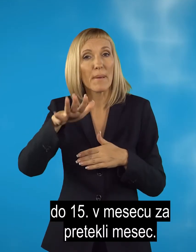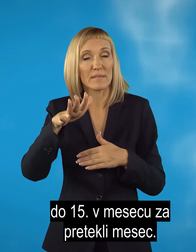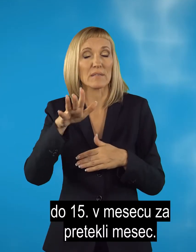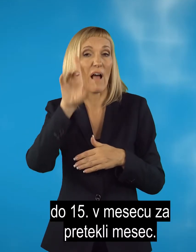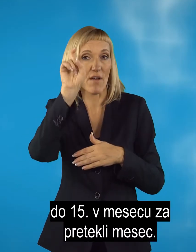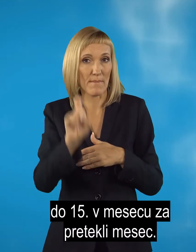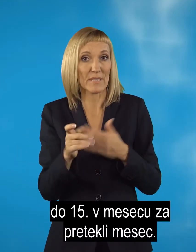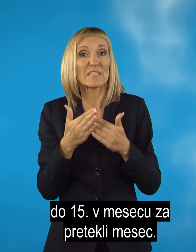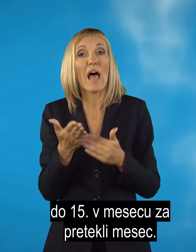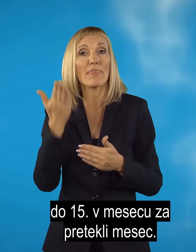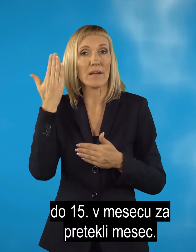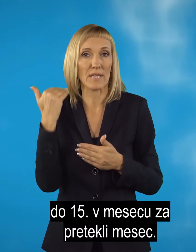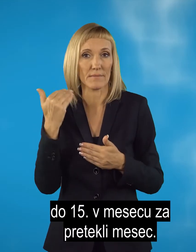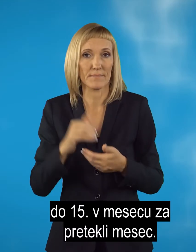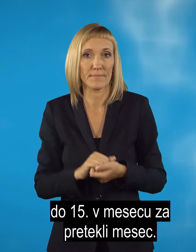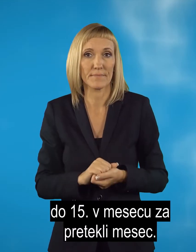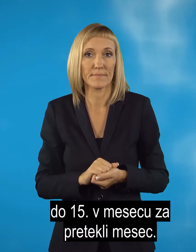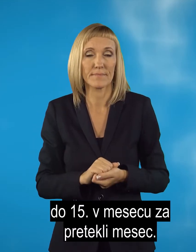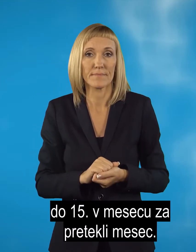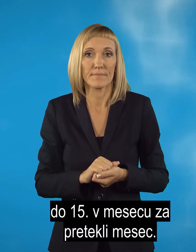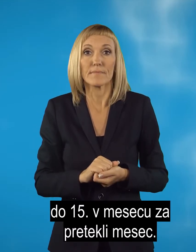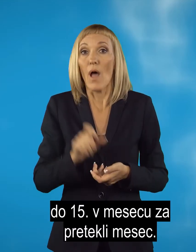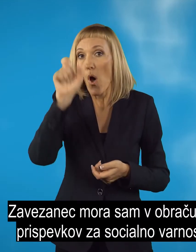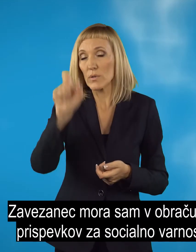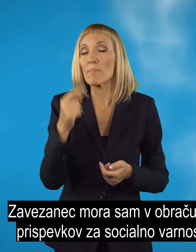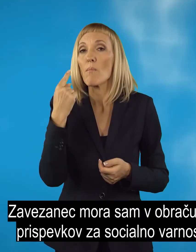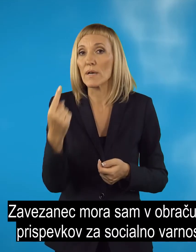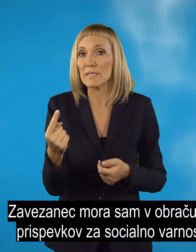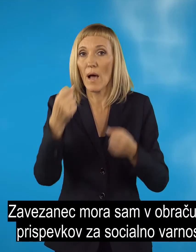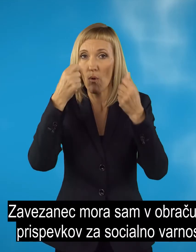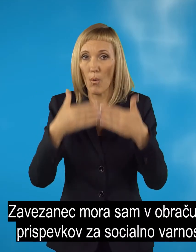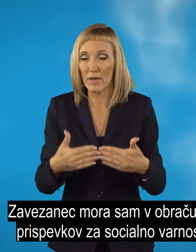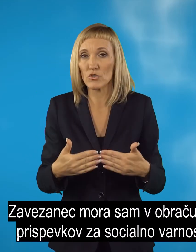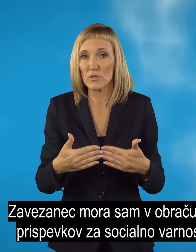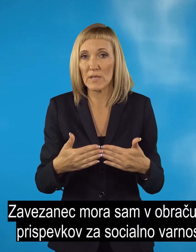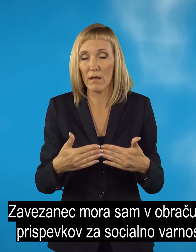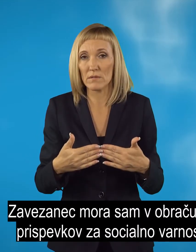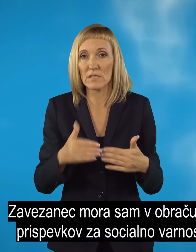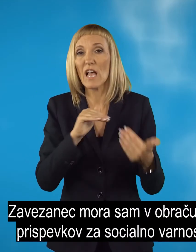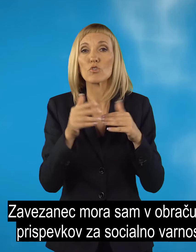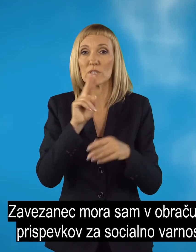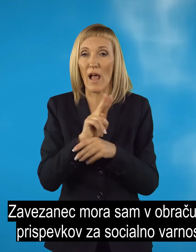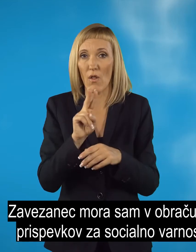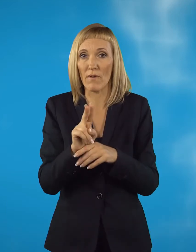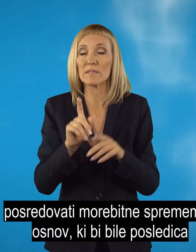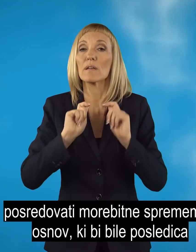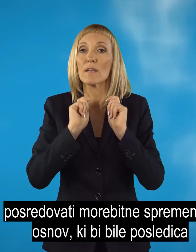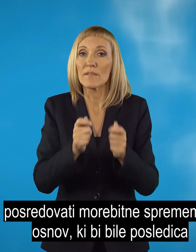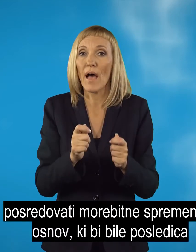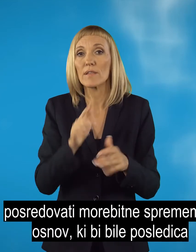v mesecu za pretekli mesec. Zavezanec mora sam v obračunu prispevkov za socialno varnost posredovati